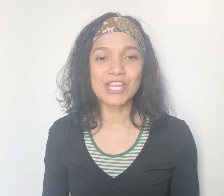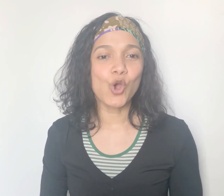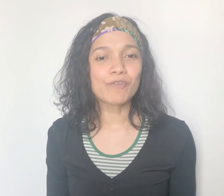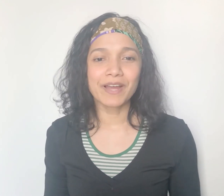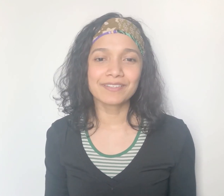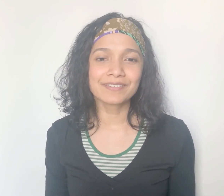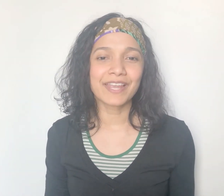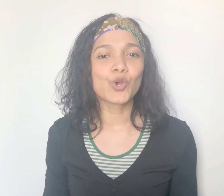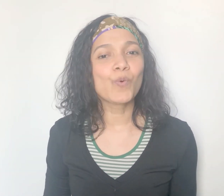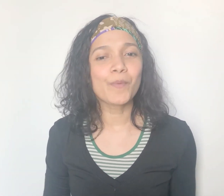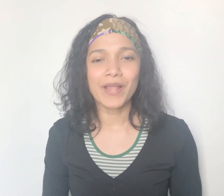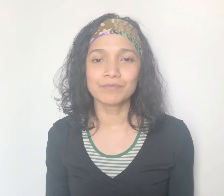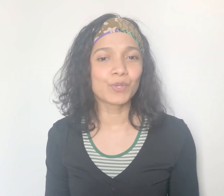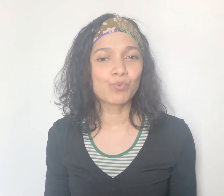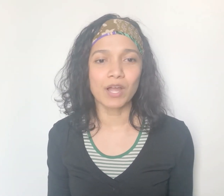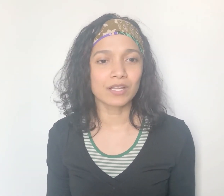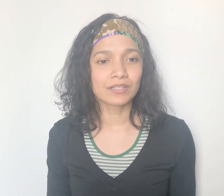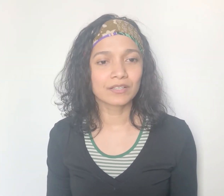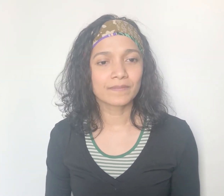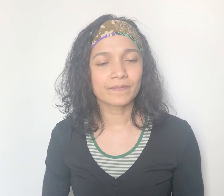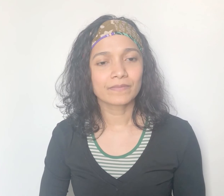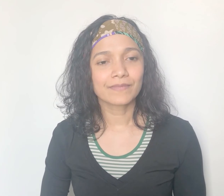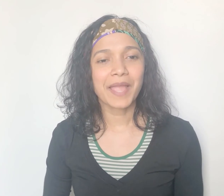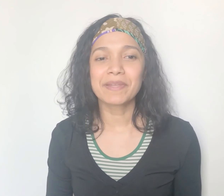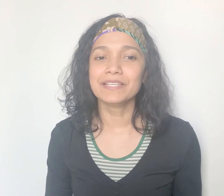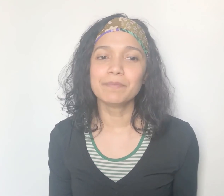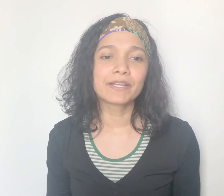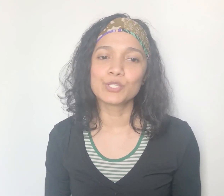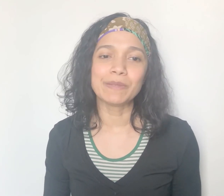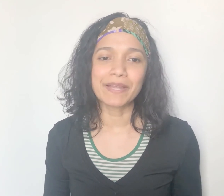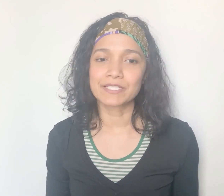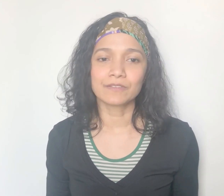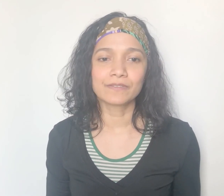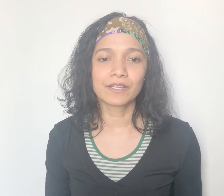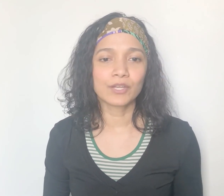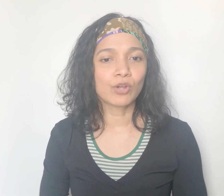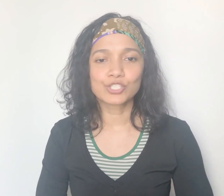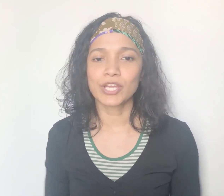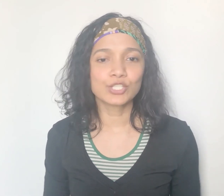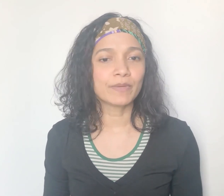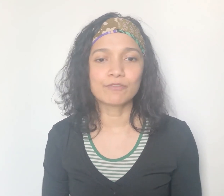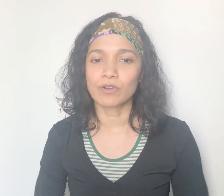ఓవర్ బర్డెన్డ్ అండ్ ఓవర్ వెల్మ్డ్ విత్ వర్క్ ఐఎమ్ ఎట్ లిబర్టీ టు బీ మై సెల్ఫ్ అండ్ నాట్ చేంజ్ మీ ఫర్